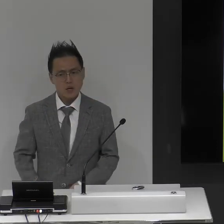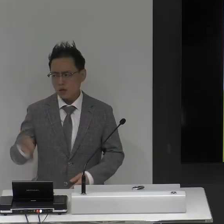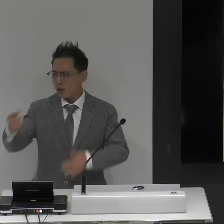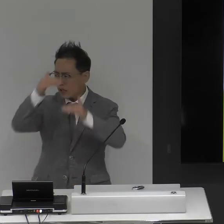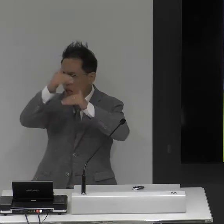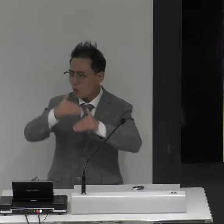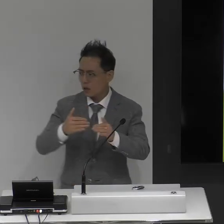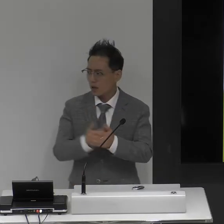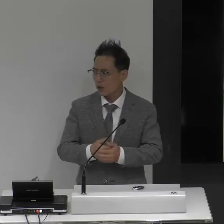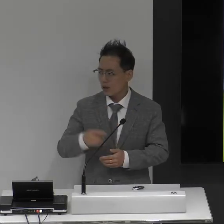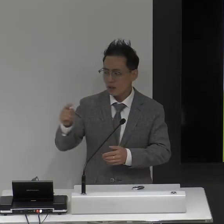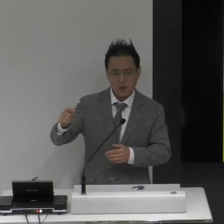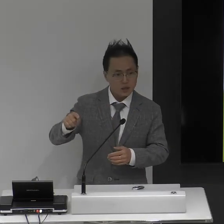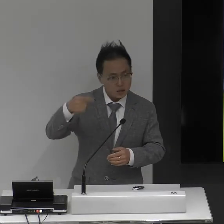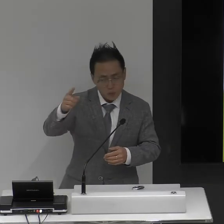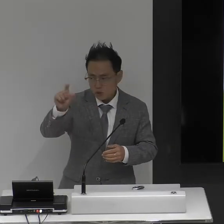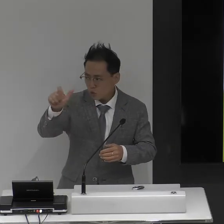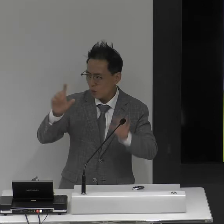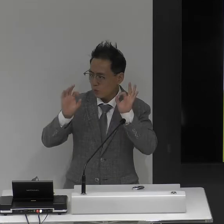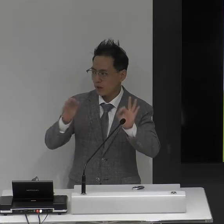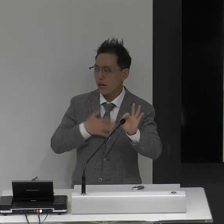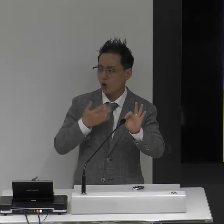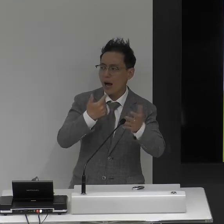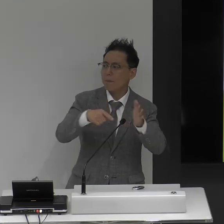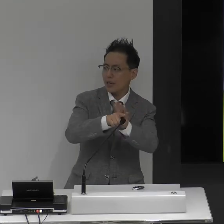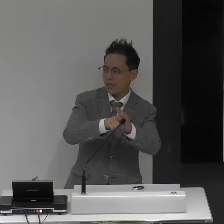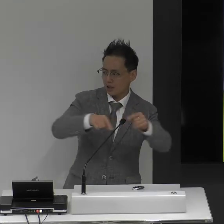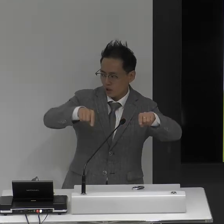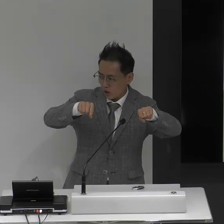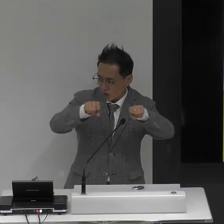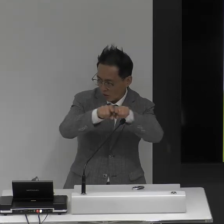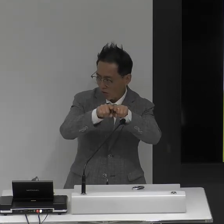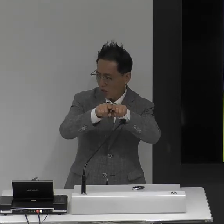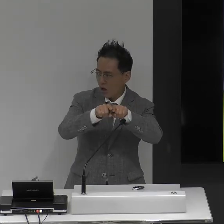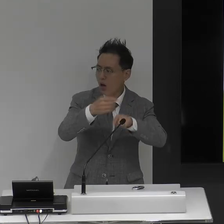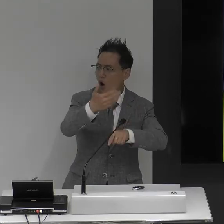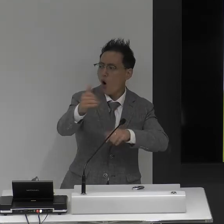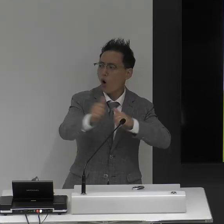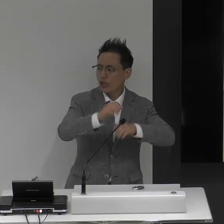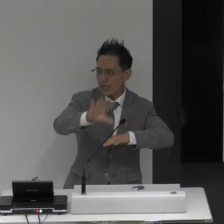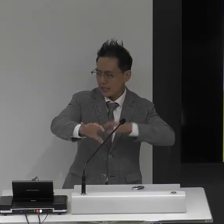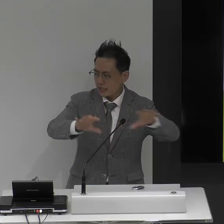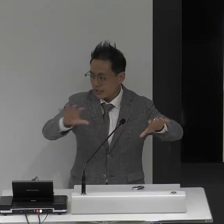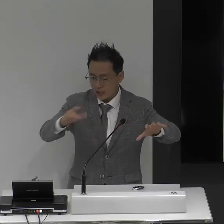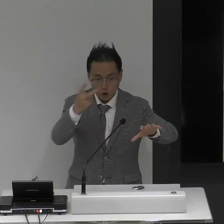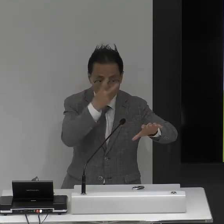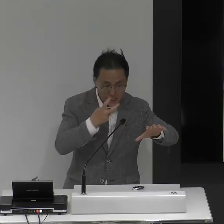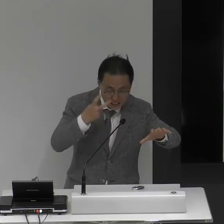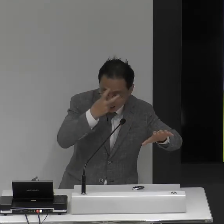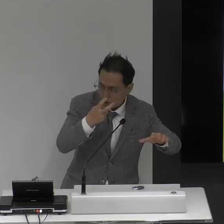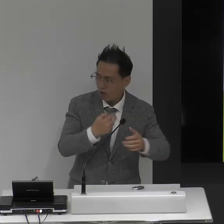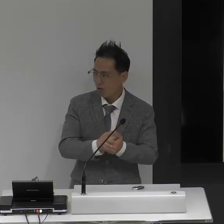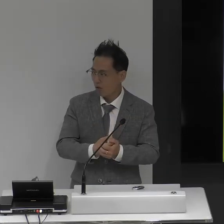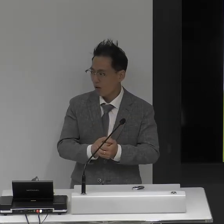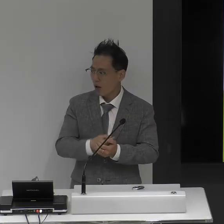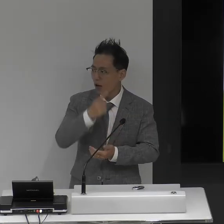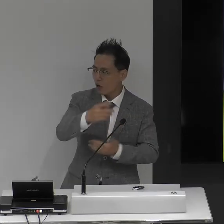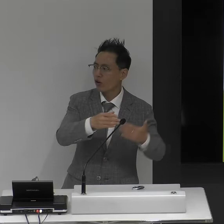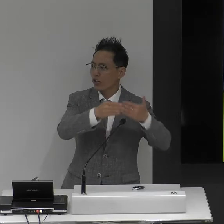근데 이 내용이 그 다음 15절 보면 내가 너와 함께 있어 어디 가든지 너를 지키며 너를